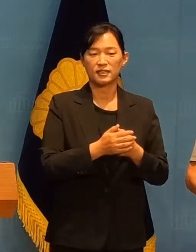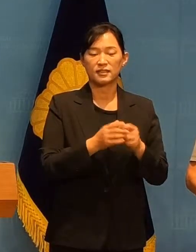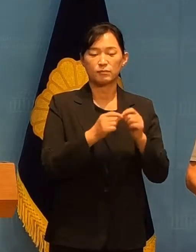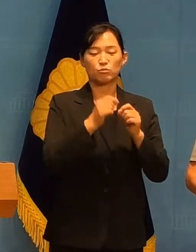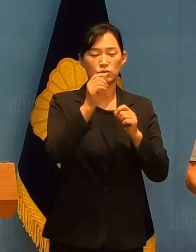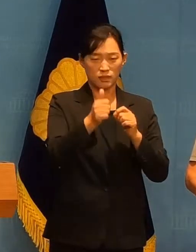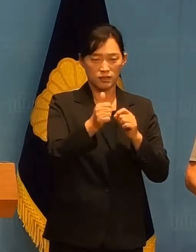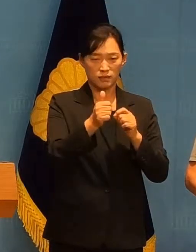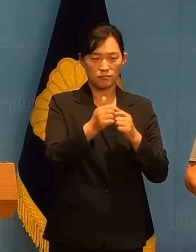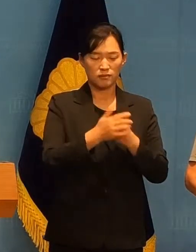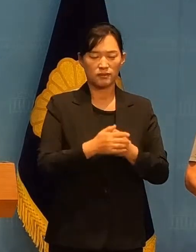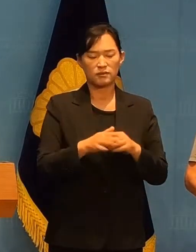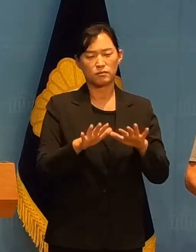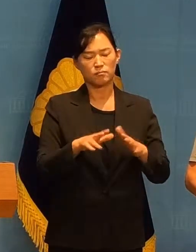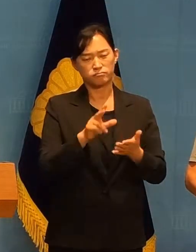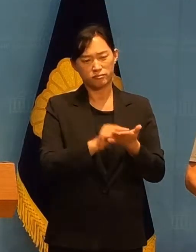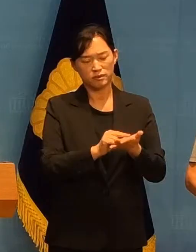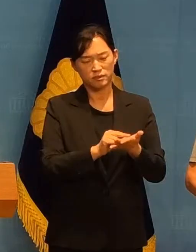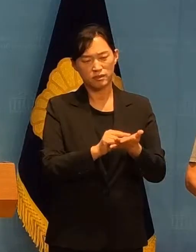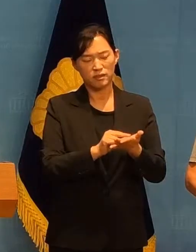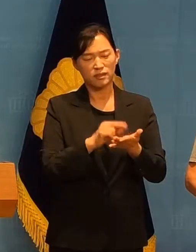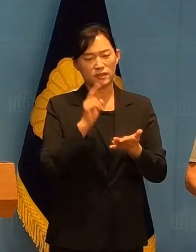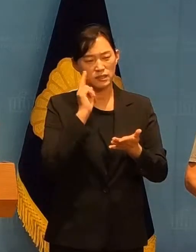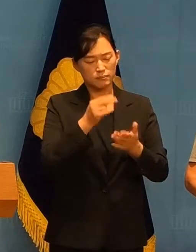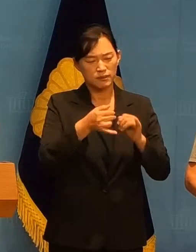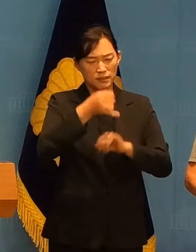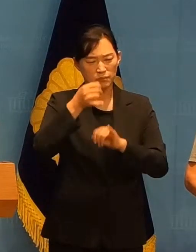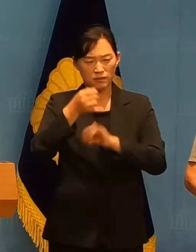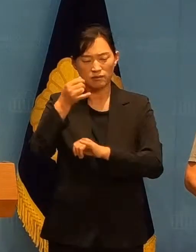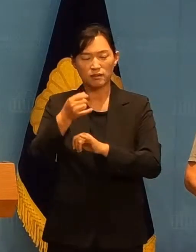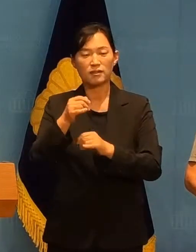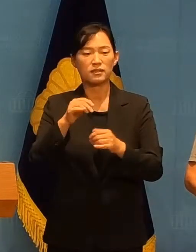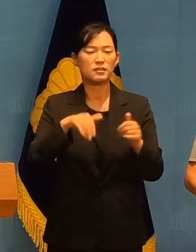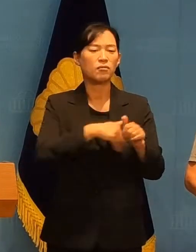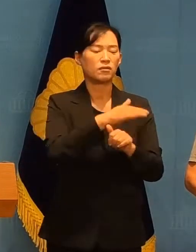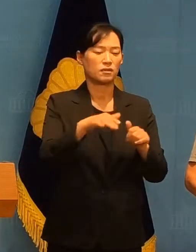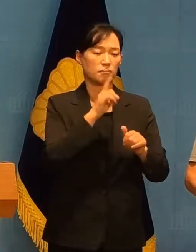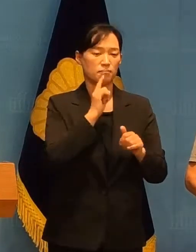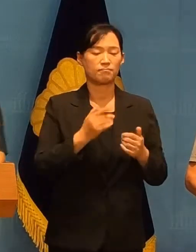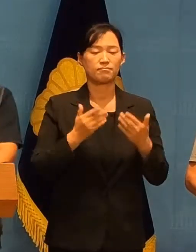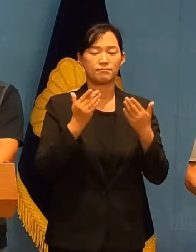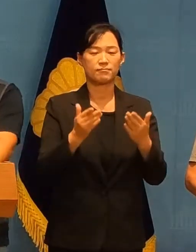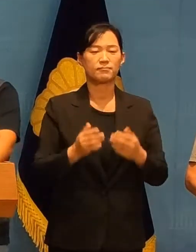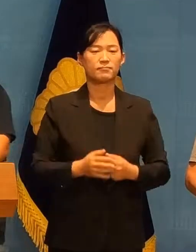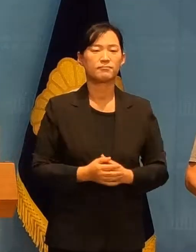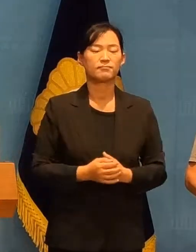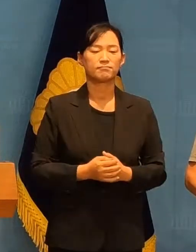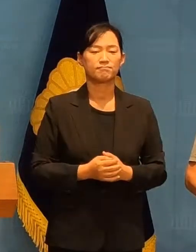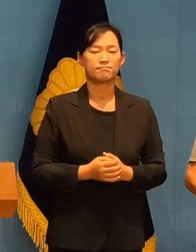기계지부장으로부터 심각한 체불 현황에 대해서 말씀 듣도록 하겠습니다.